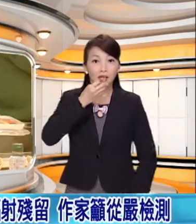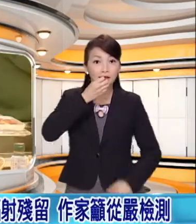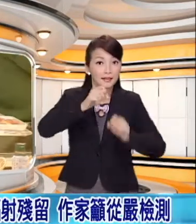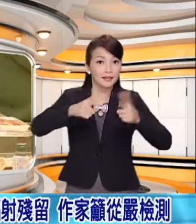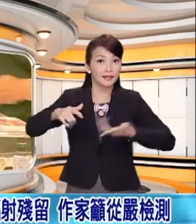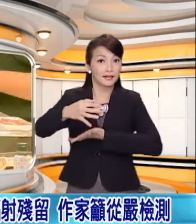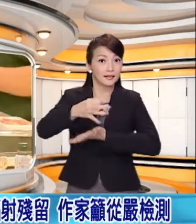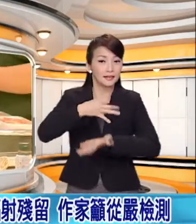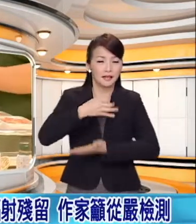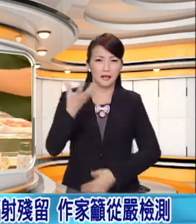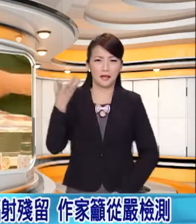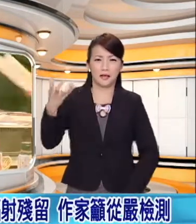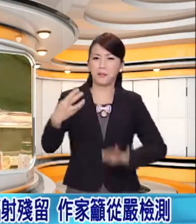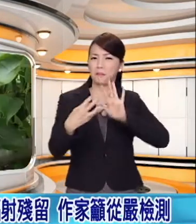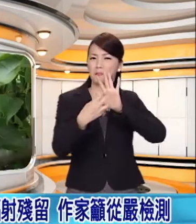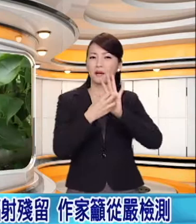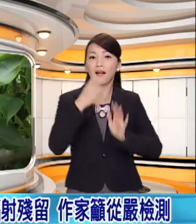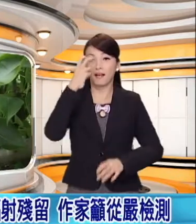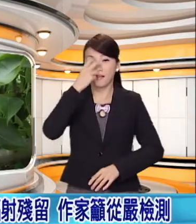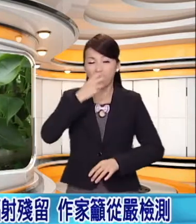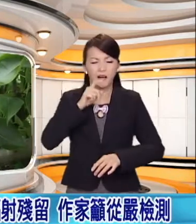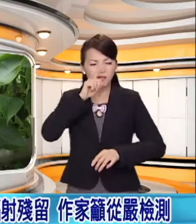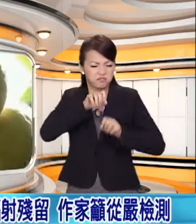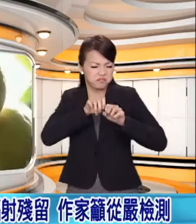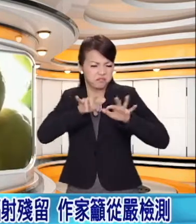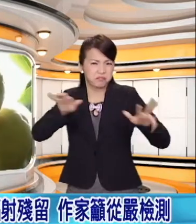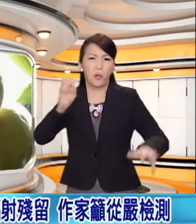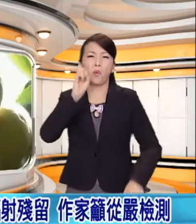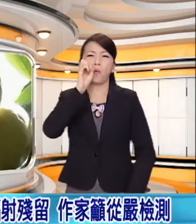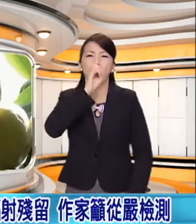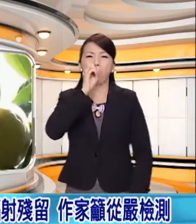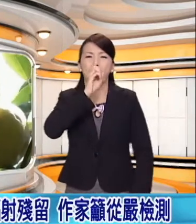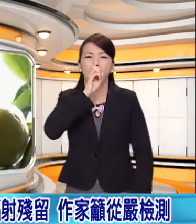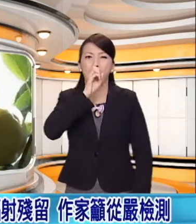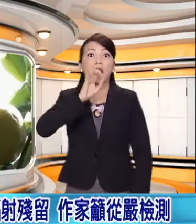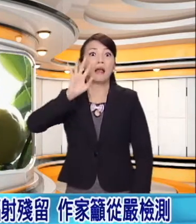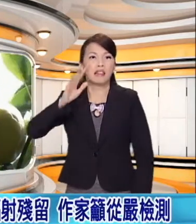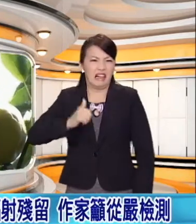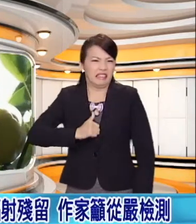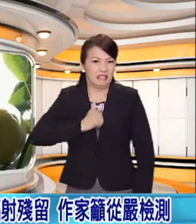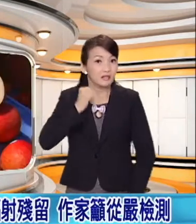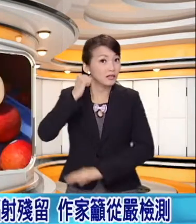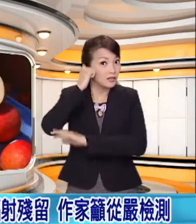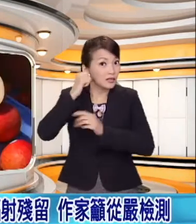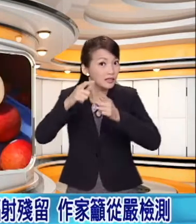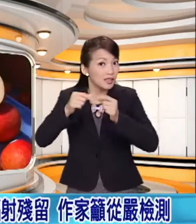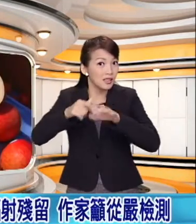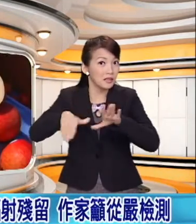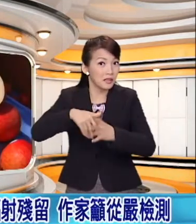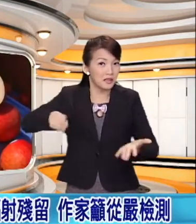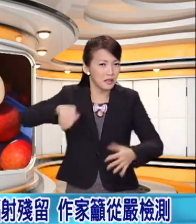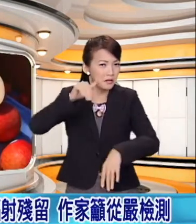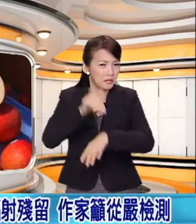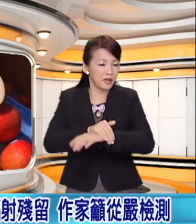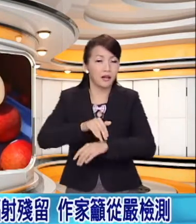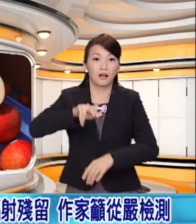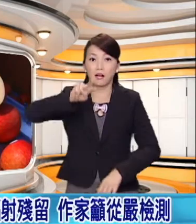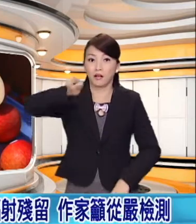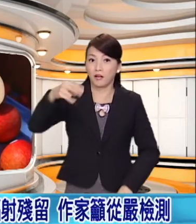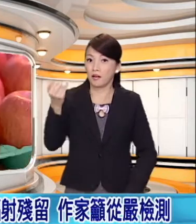品大多强调零检出，而旅日作家刘丽儿就担心地说，一些有辐射残